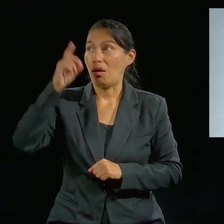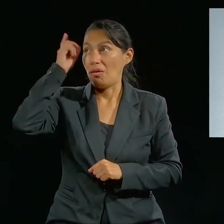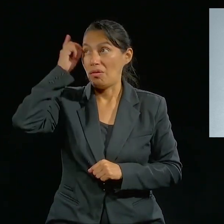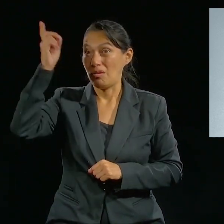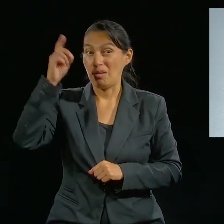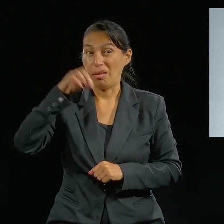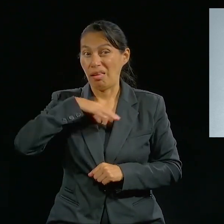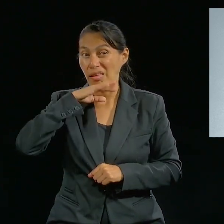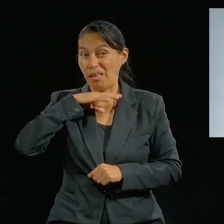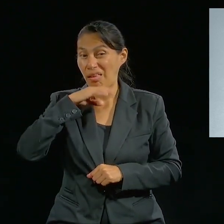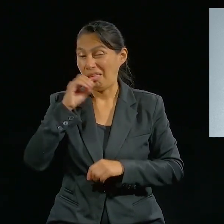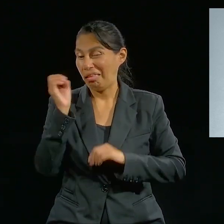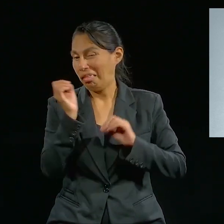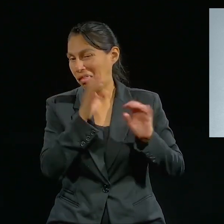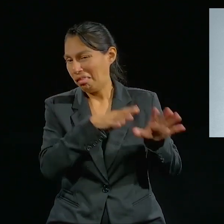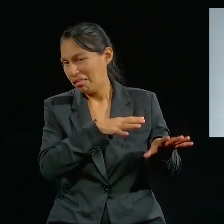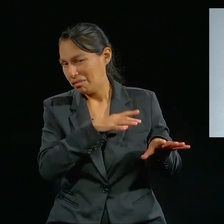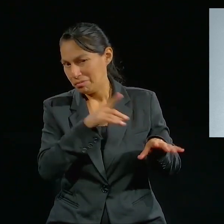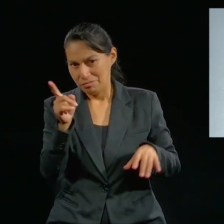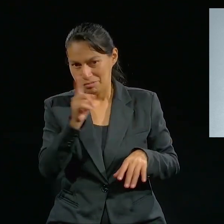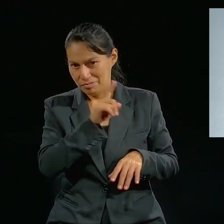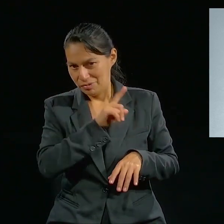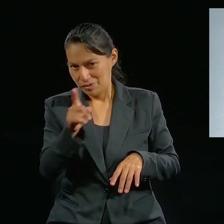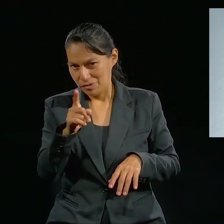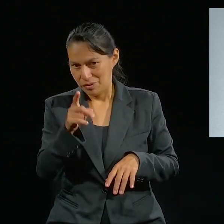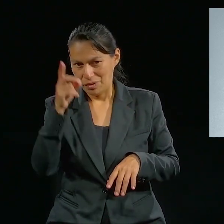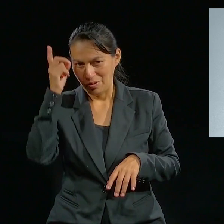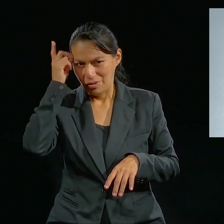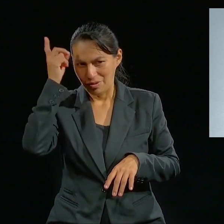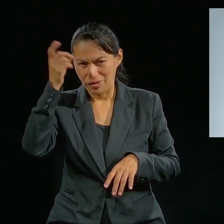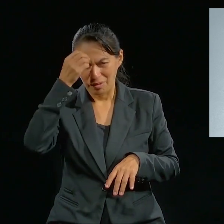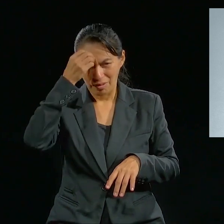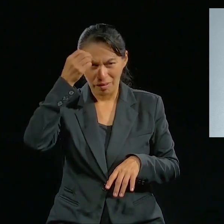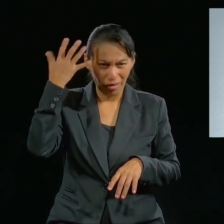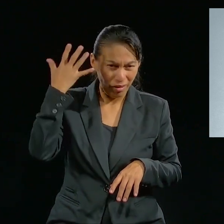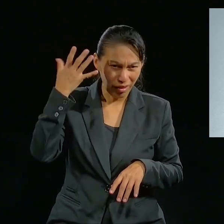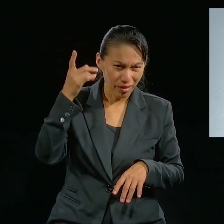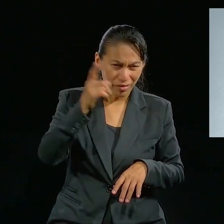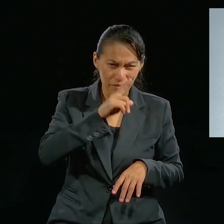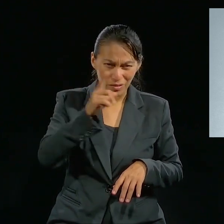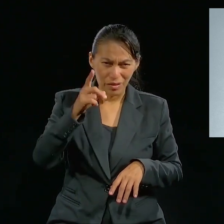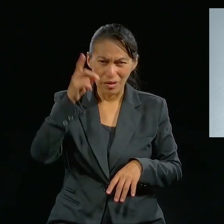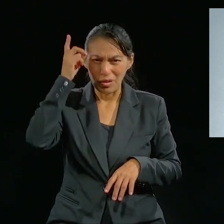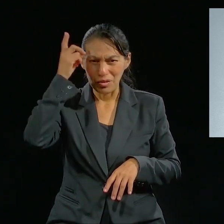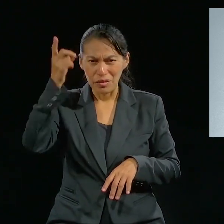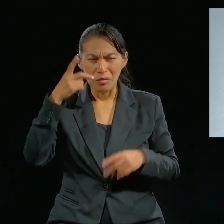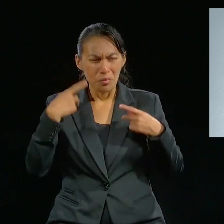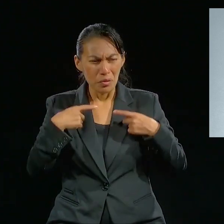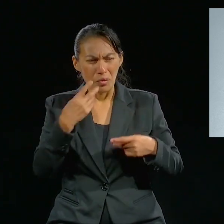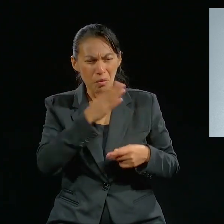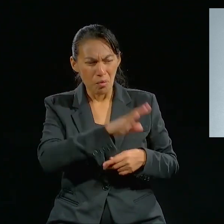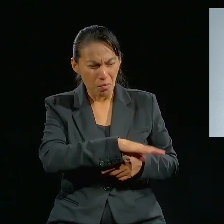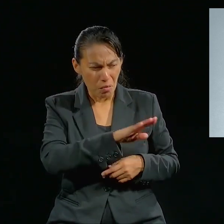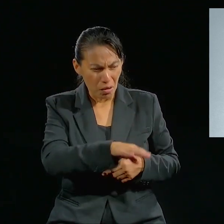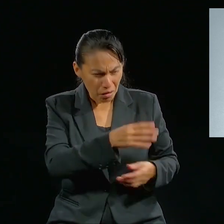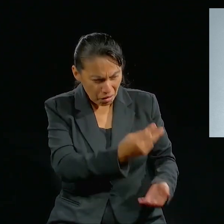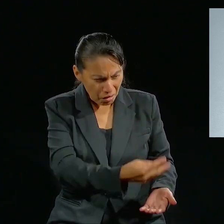Dios no olvida ninguna de esas oraciones. Dios es capaz de levantar a muertos.